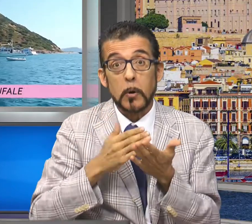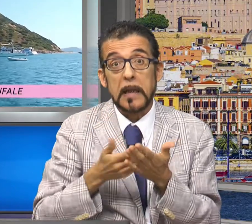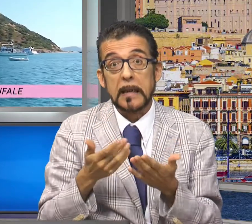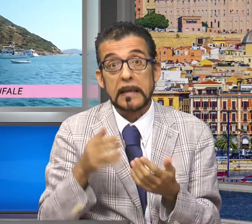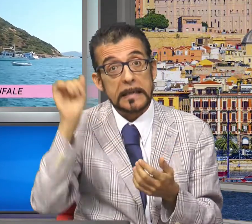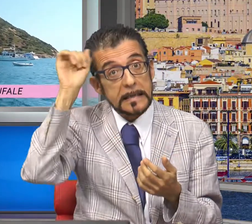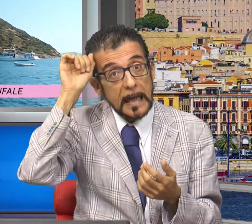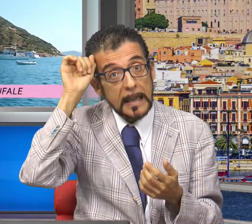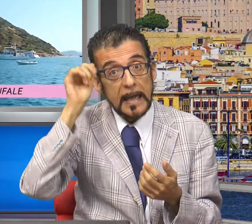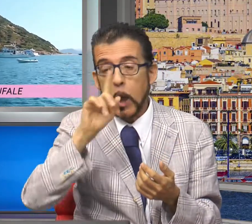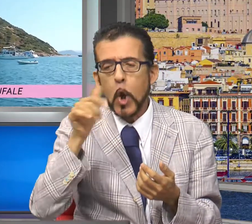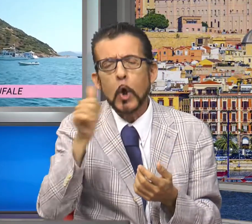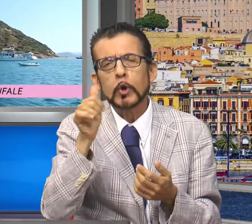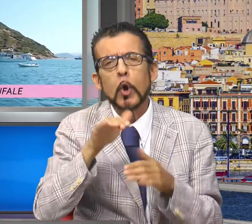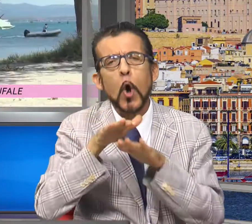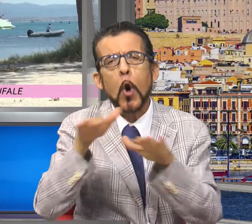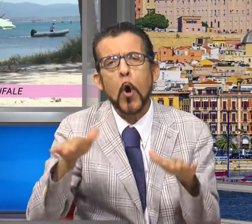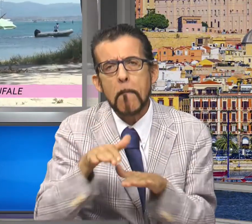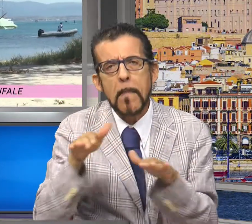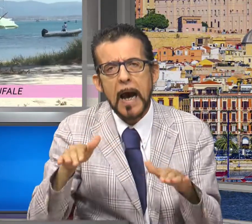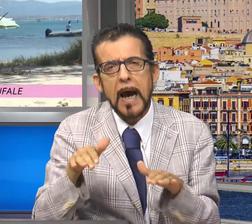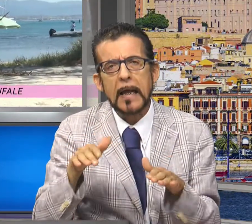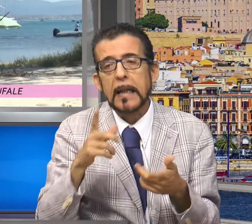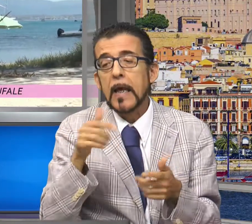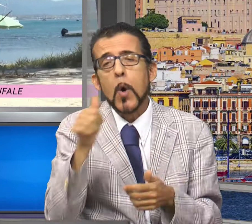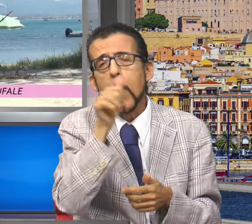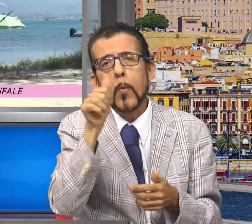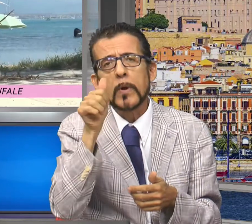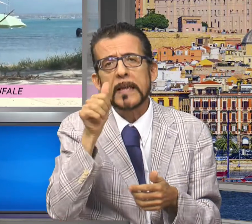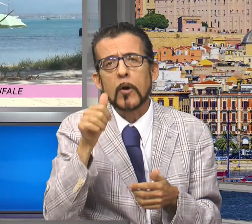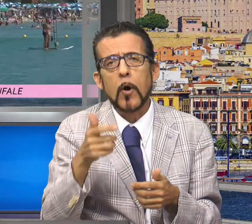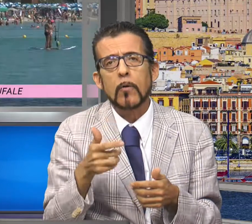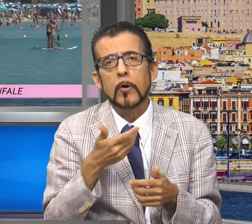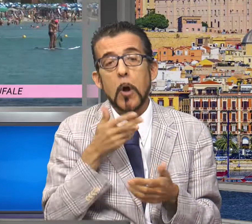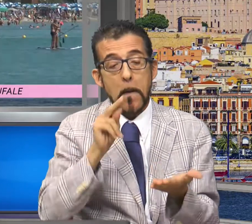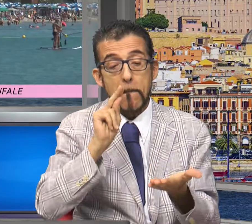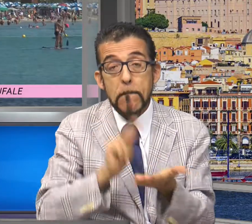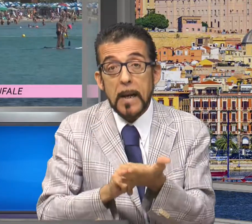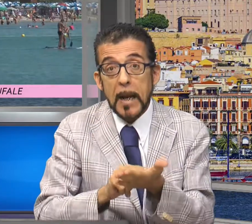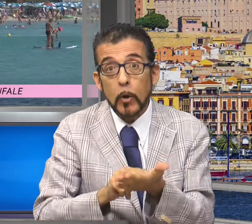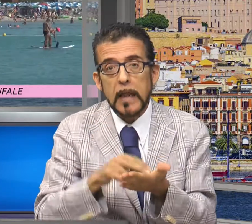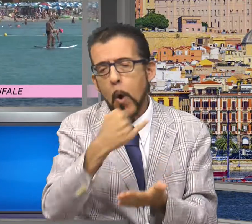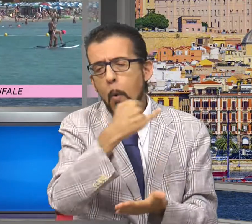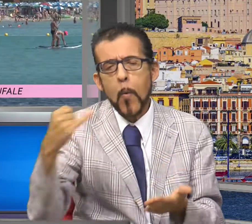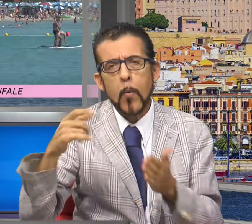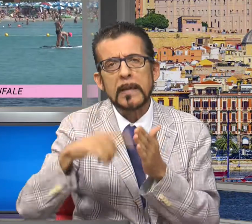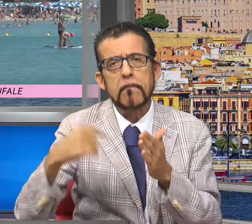mare, ma per tutta una serie di unicità. E allora, le prenotazioni solo nell'ultimo mese sono aumentate, luogo virtuale